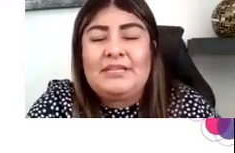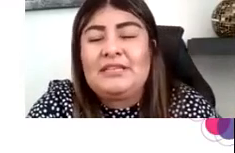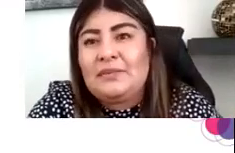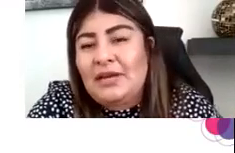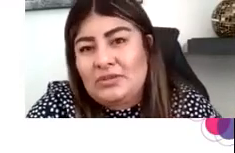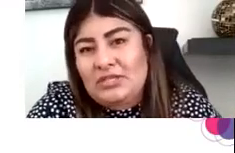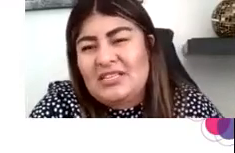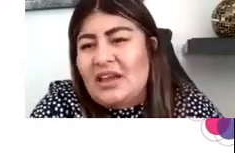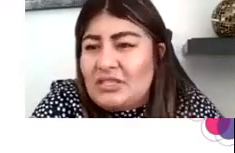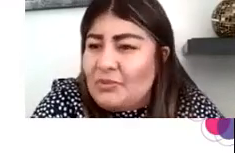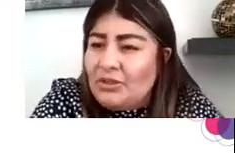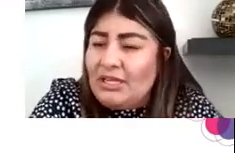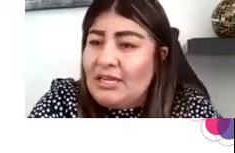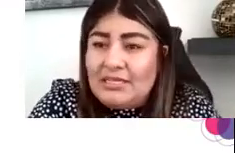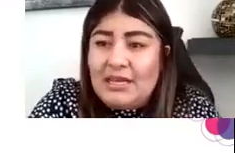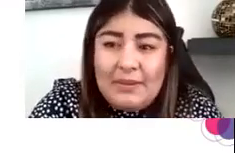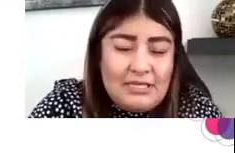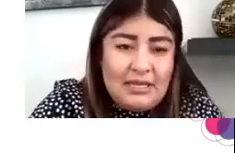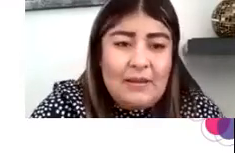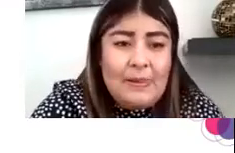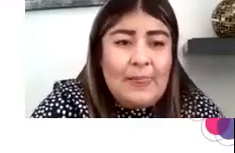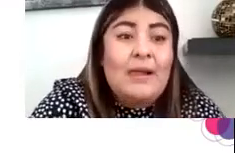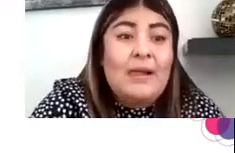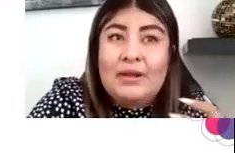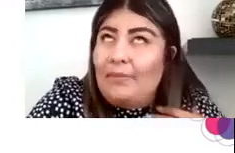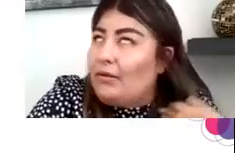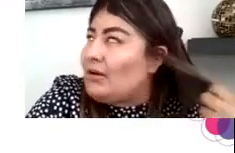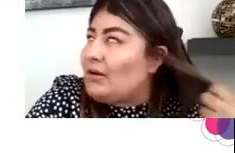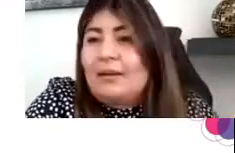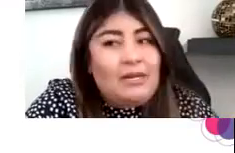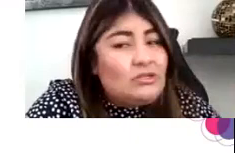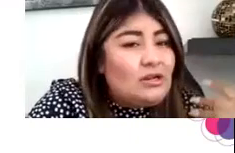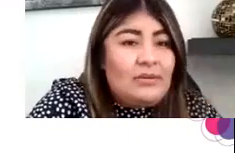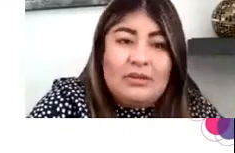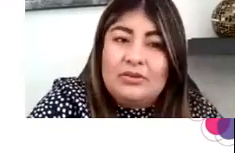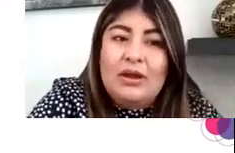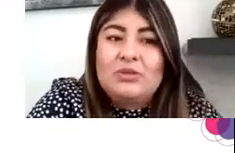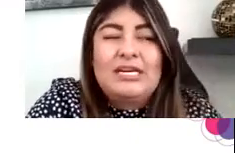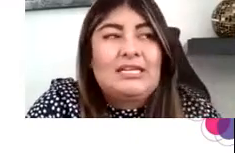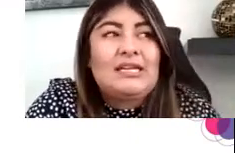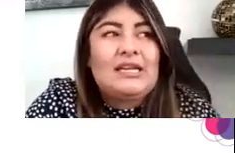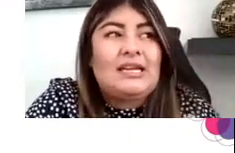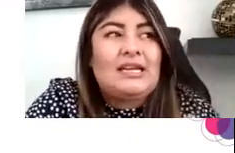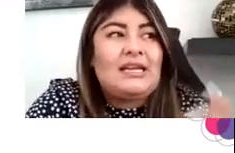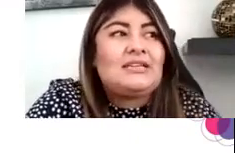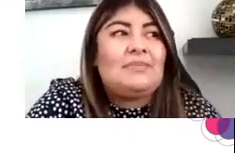discapacidad para ustedes. ¿Qué concepto tienen de discapacidad? Porque aún así, a pleno siglo XXI, hay mucha gente que cree que la discapacidad